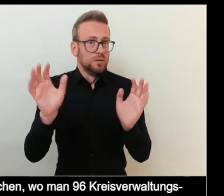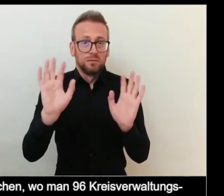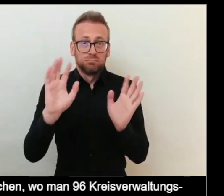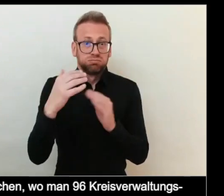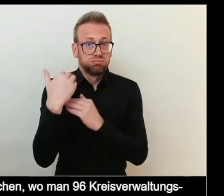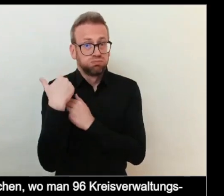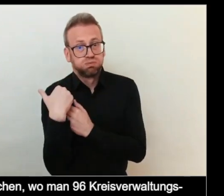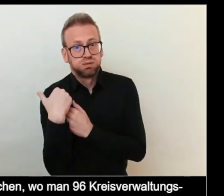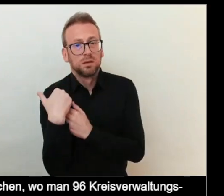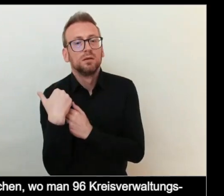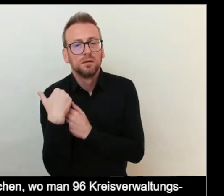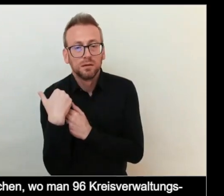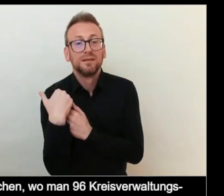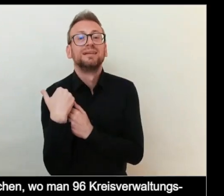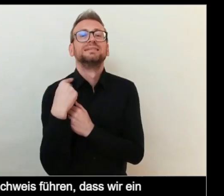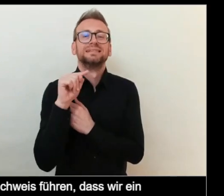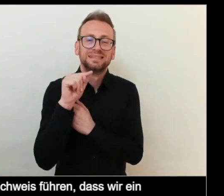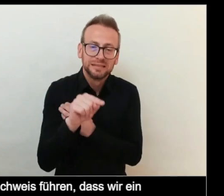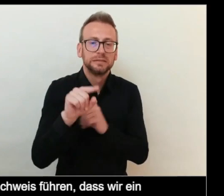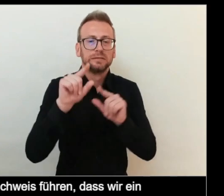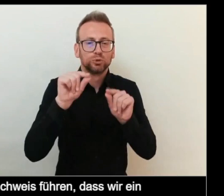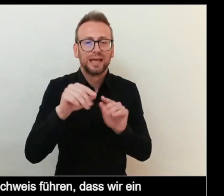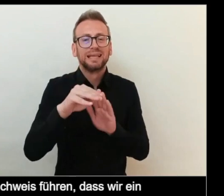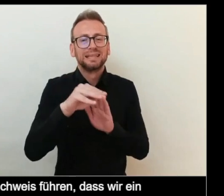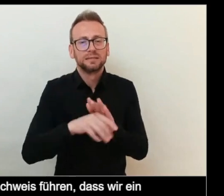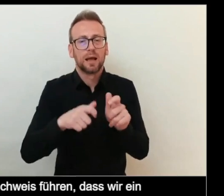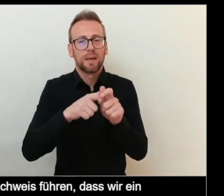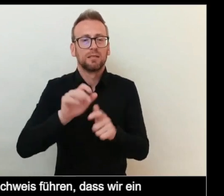Aber solange wir jetzt mit der Übergangsregel arbeiten können, tun wir das halt.